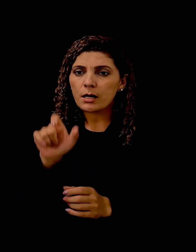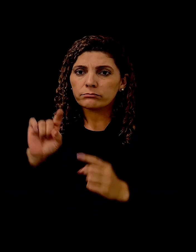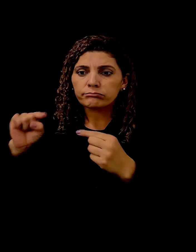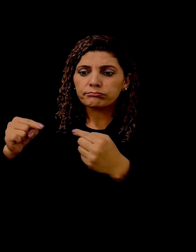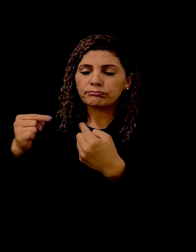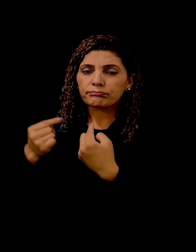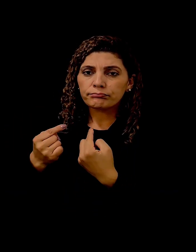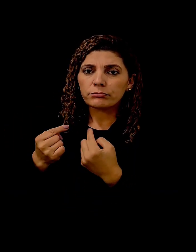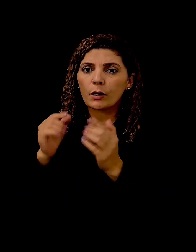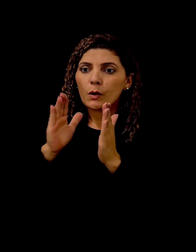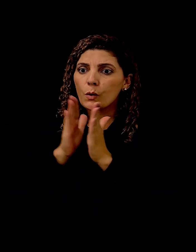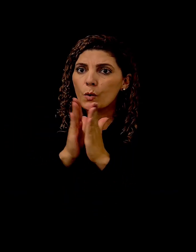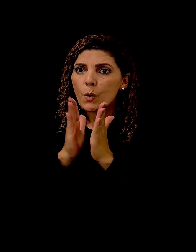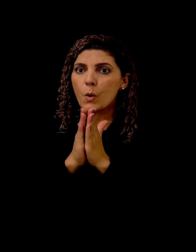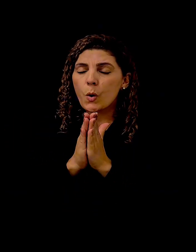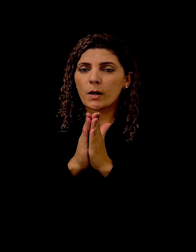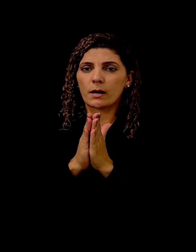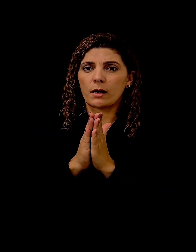vos perseguem,